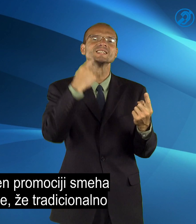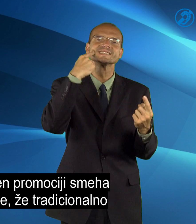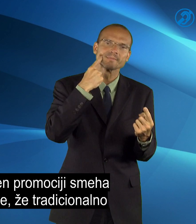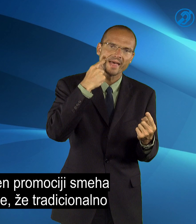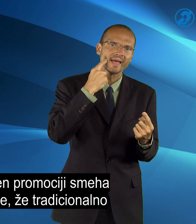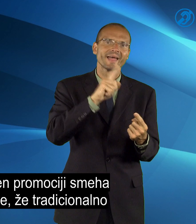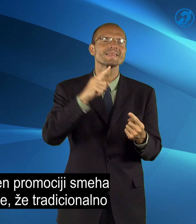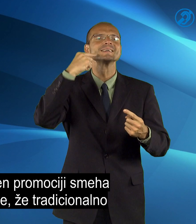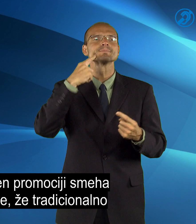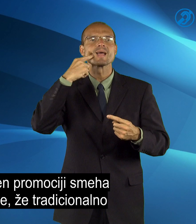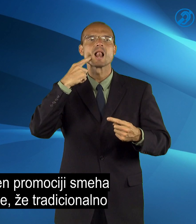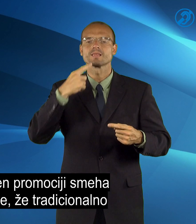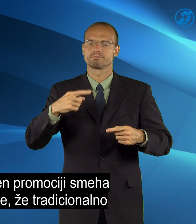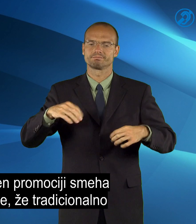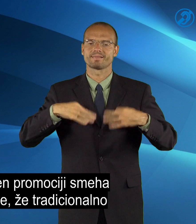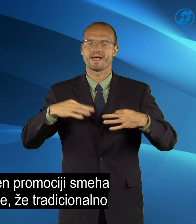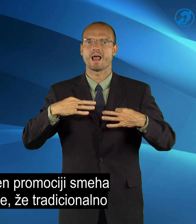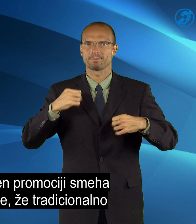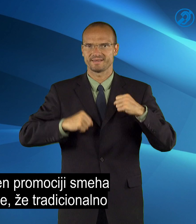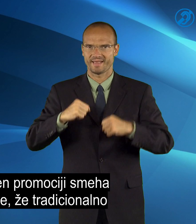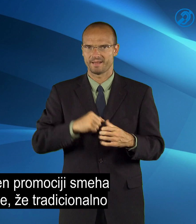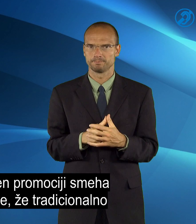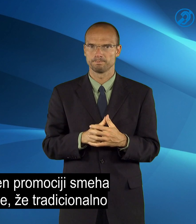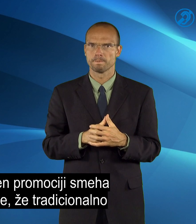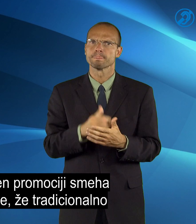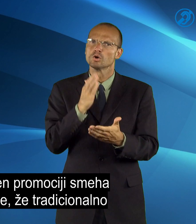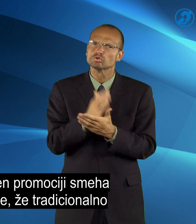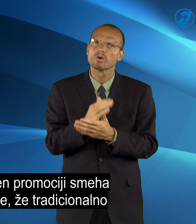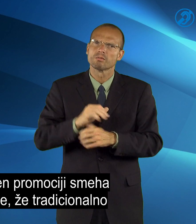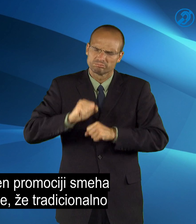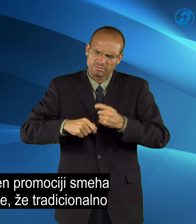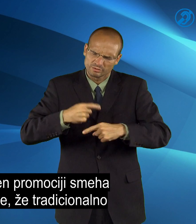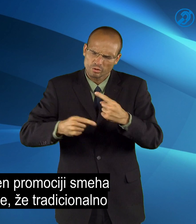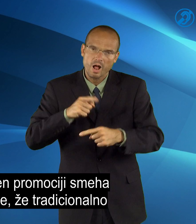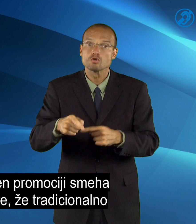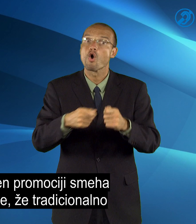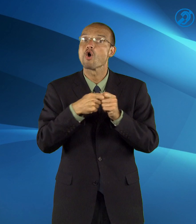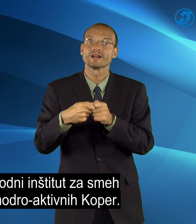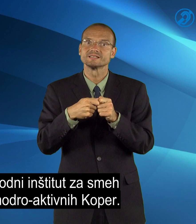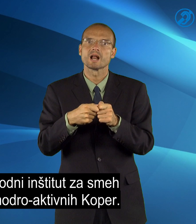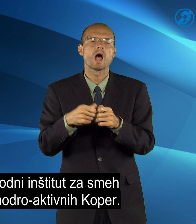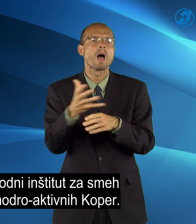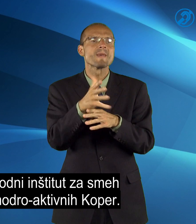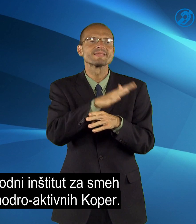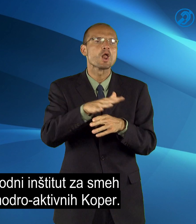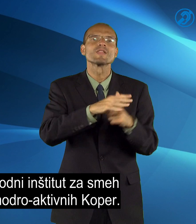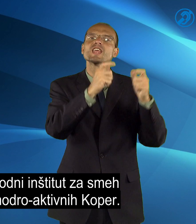smeha in smejalne terapije, že tradicionalno organizirata Mednarodni inštitut za smeh Maribor in